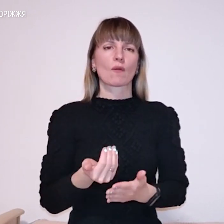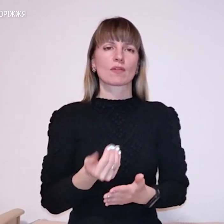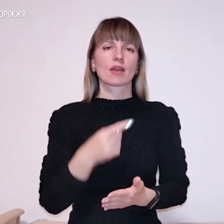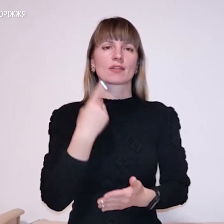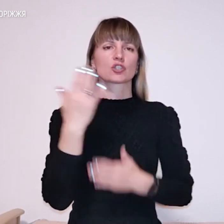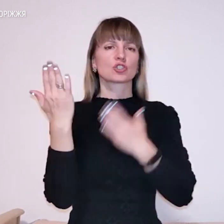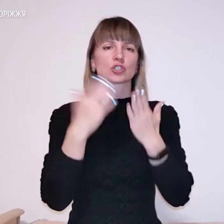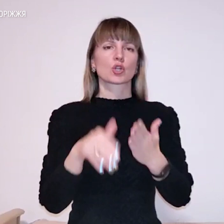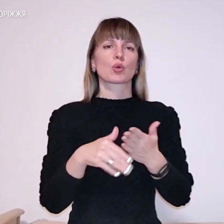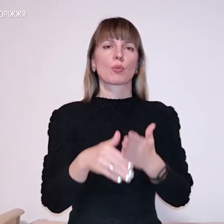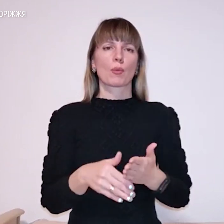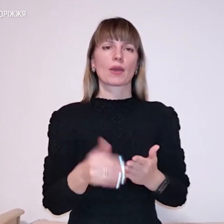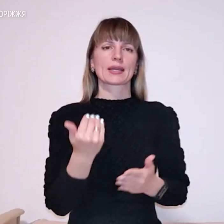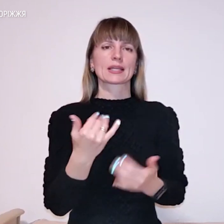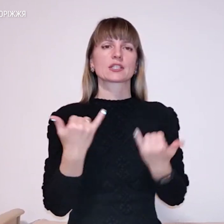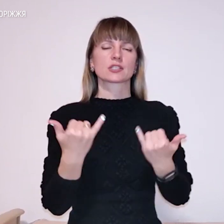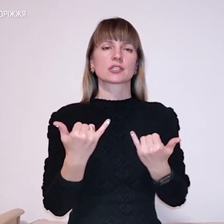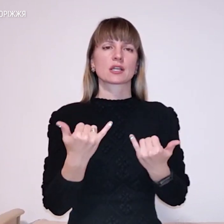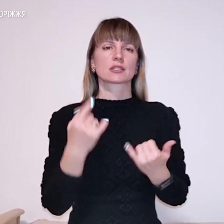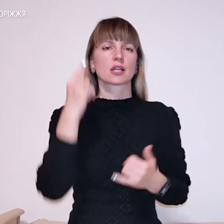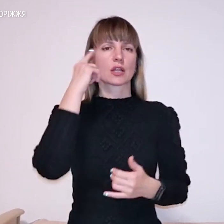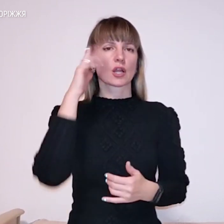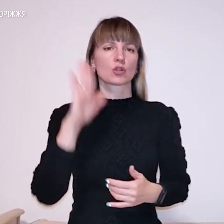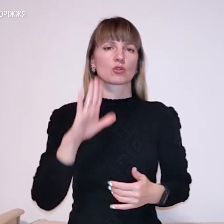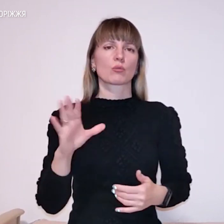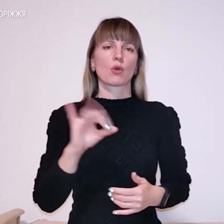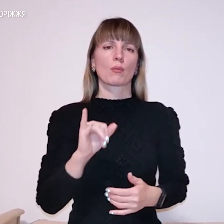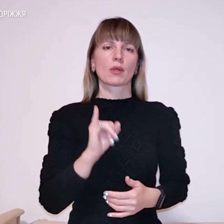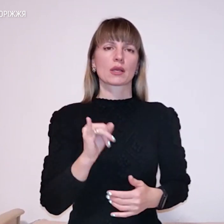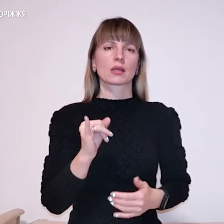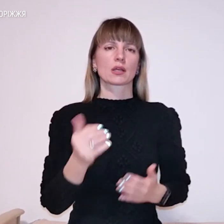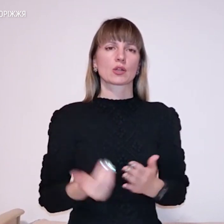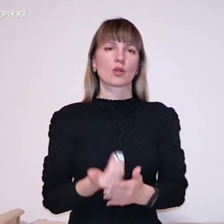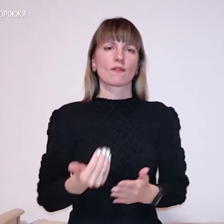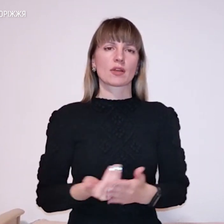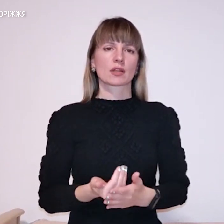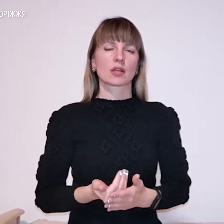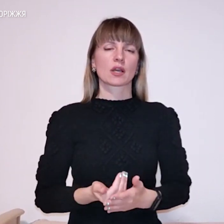читання допомагає їй нині відволікатися від поганих новин.